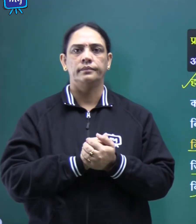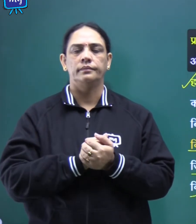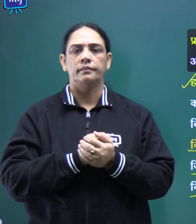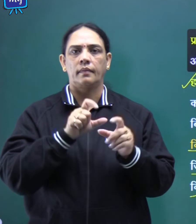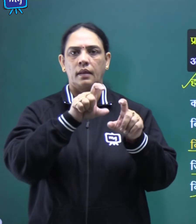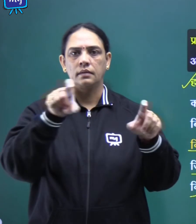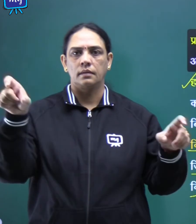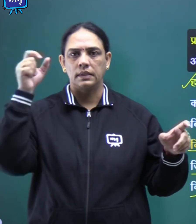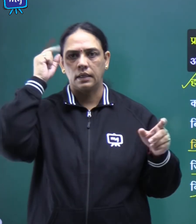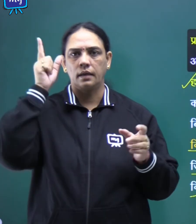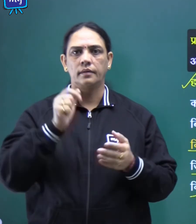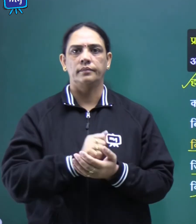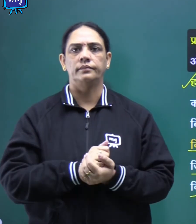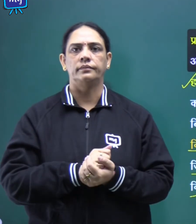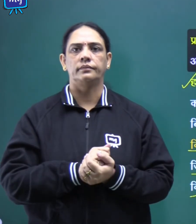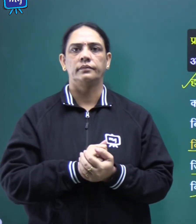समझ आ गया।